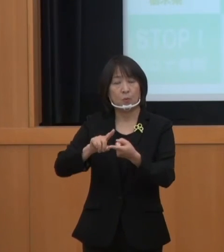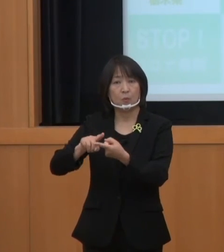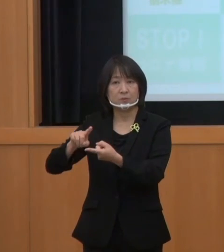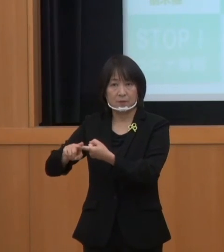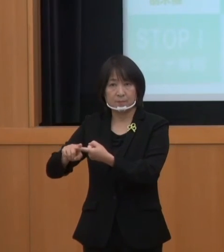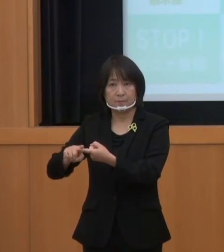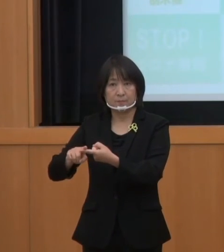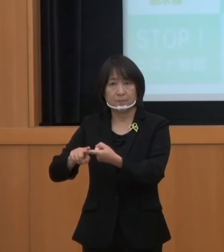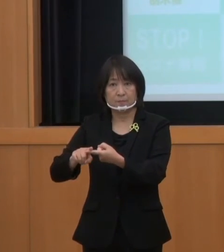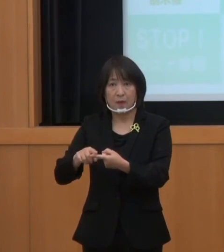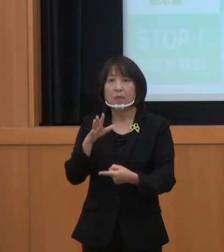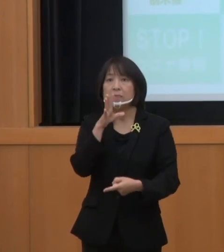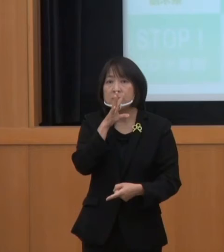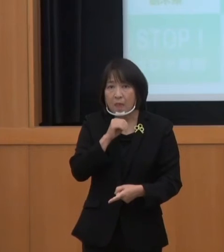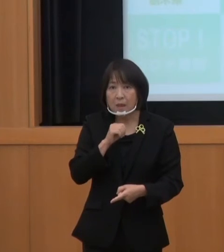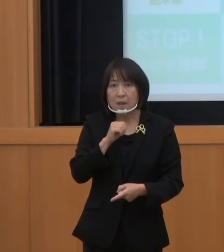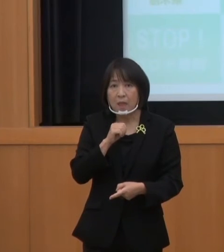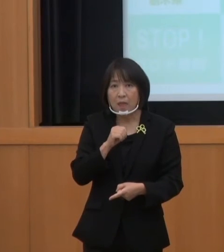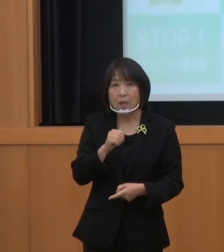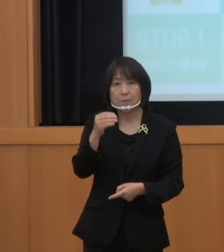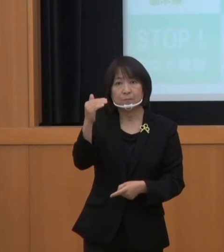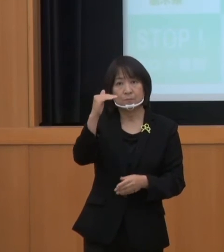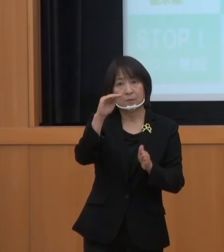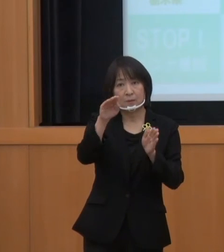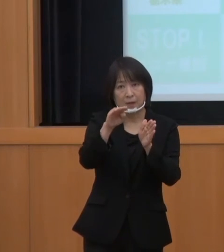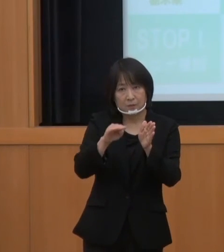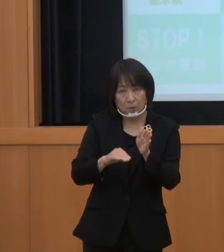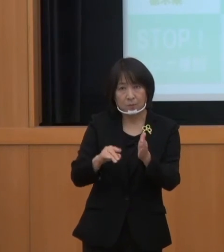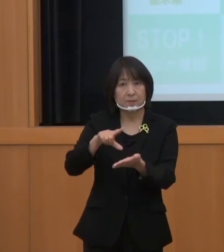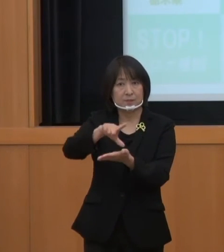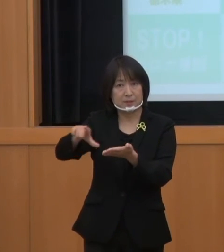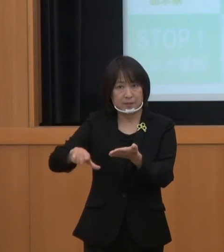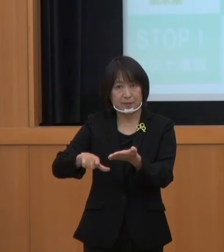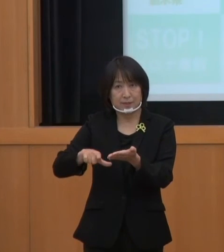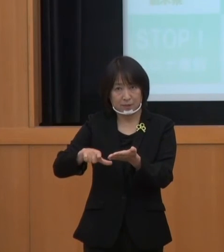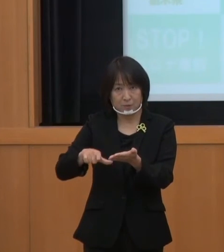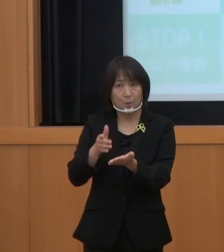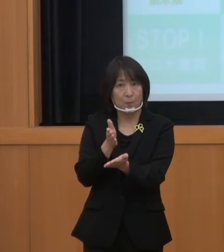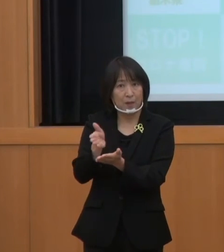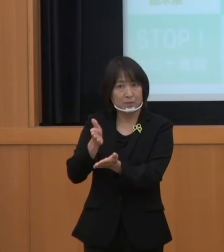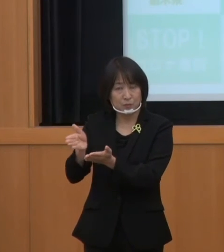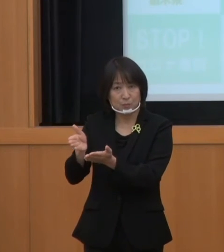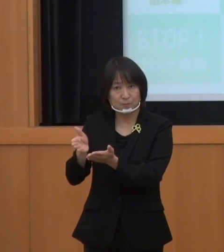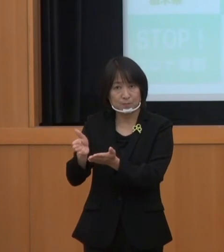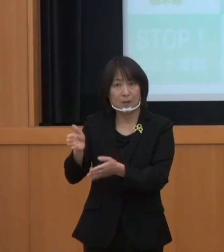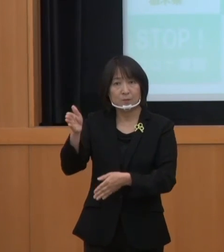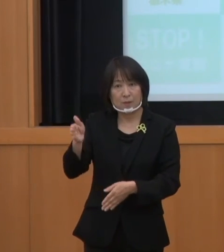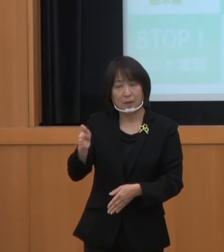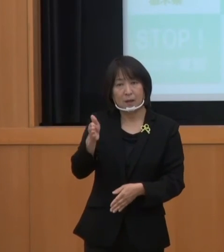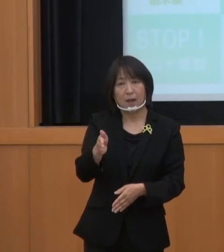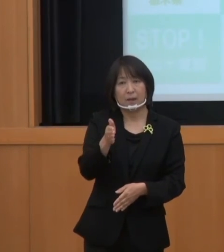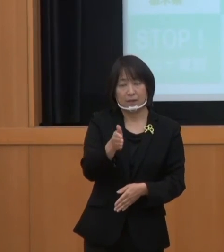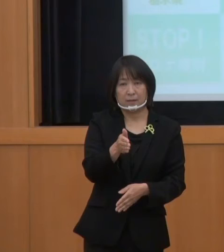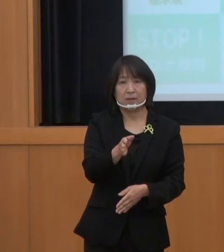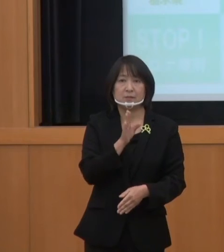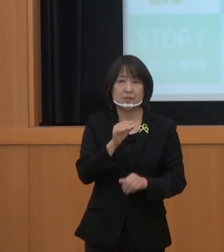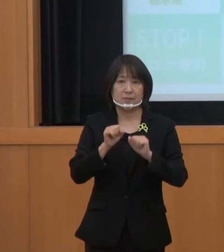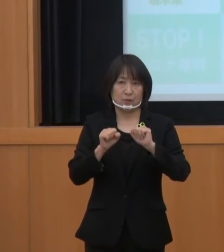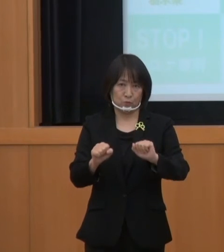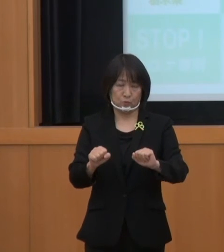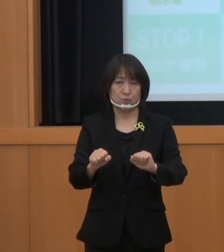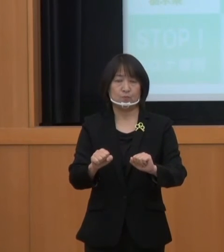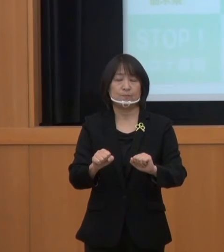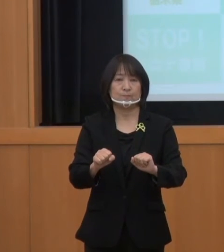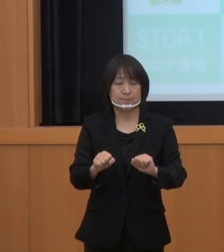年齢階層別、地域別等により、段階的に実施するとい